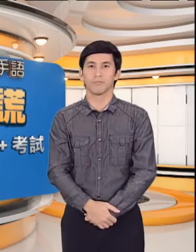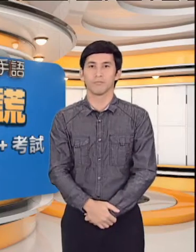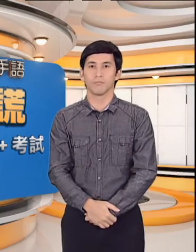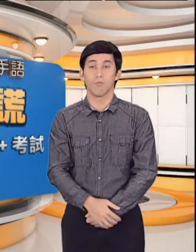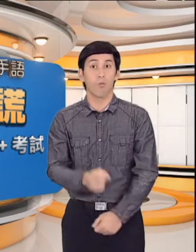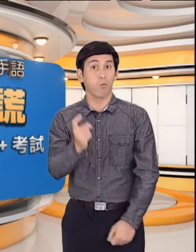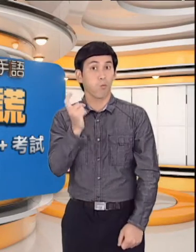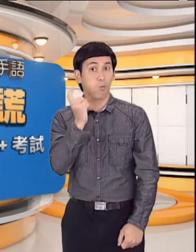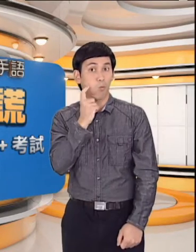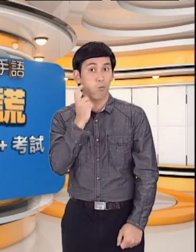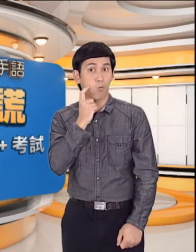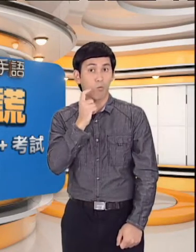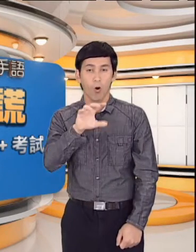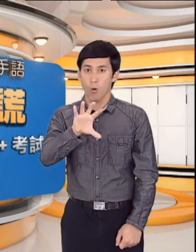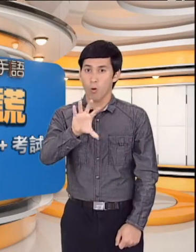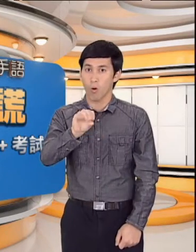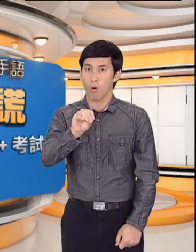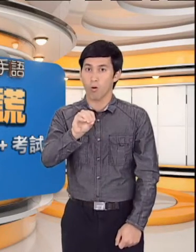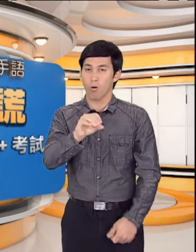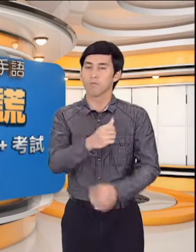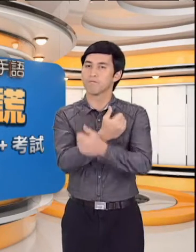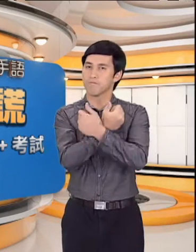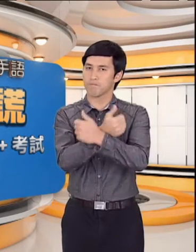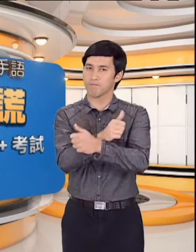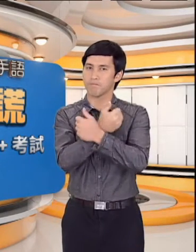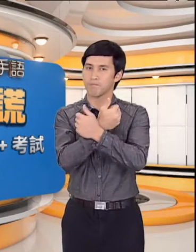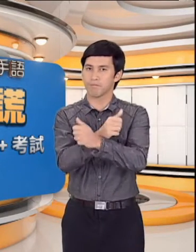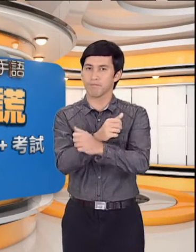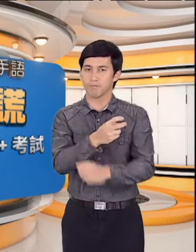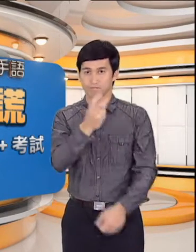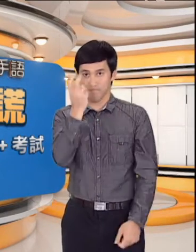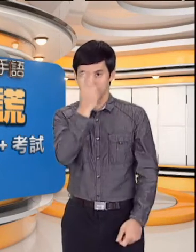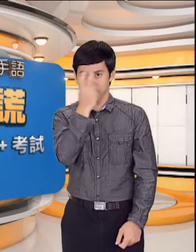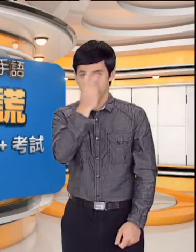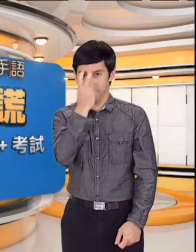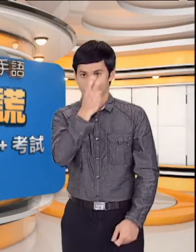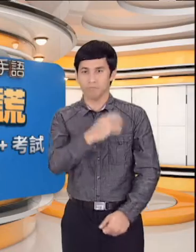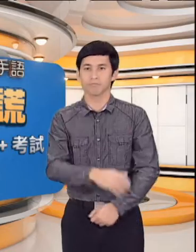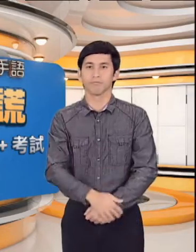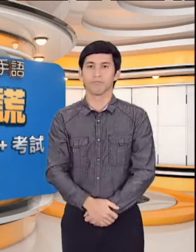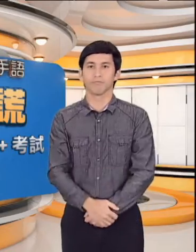检查四个动作，假有没有考试检查。